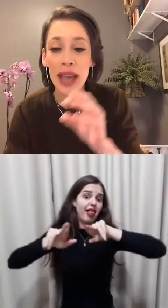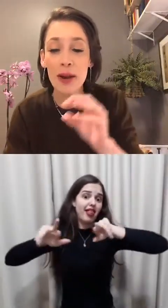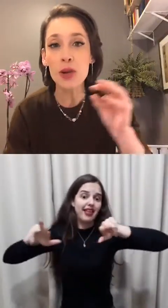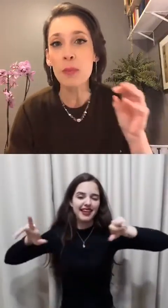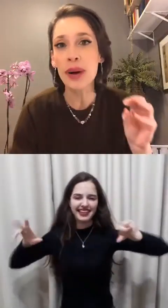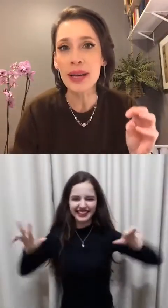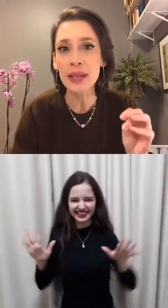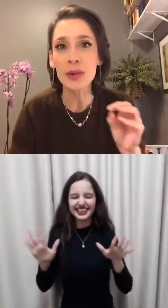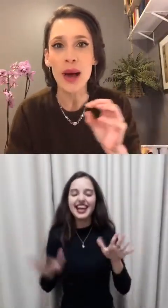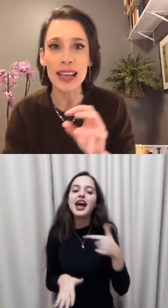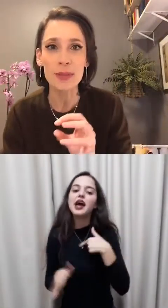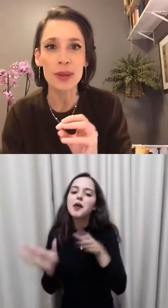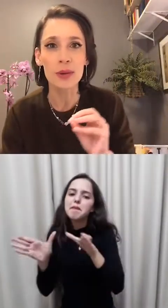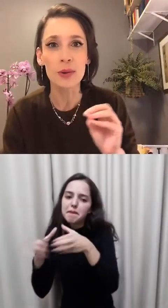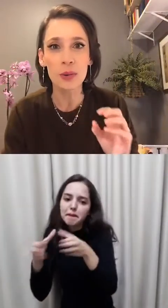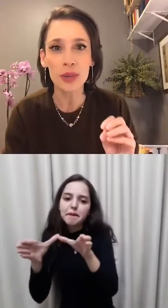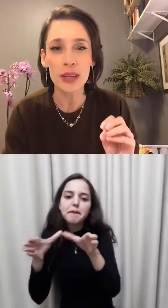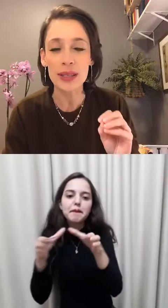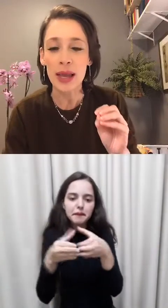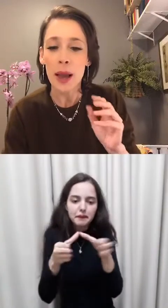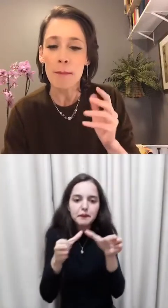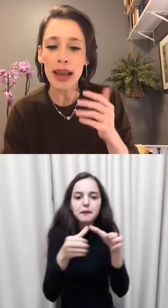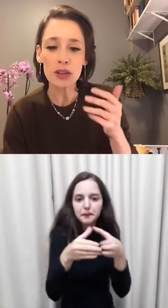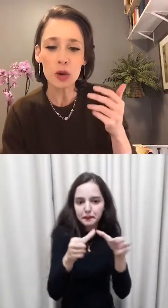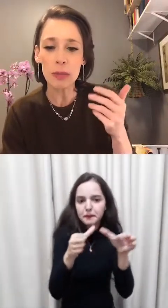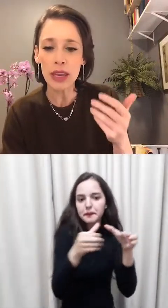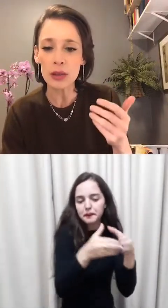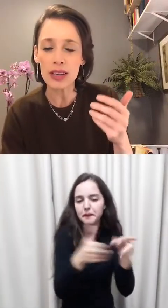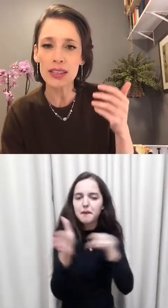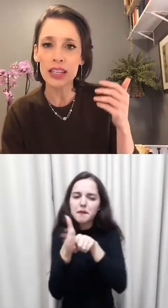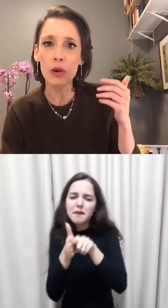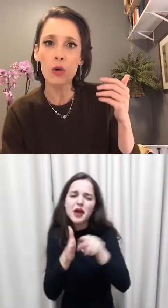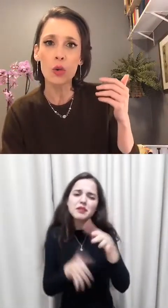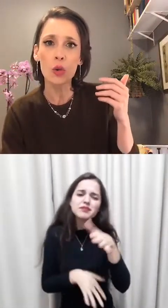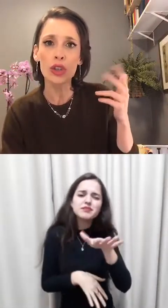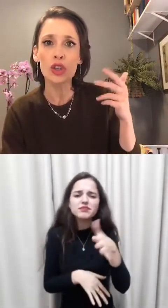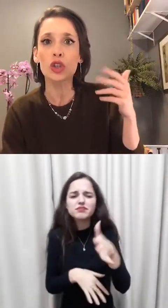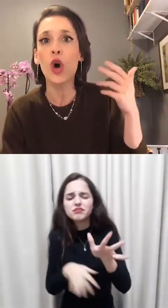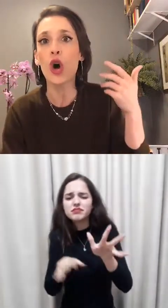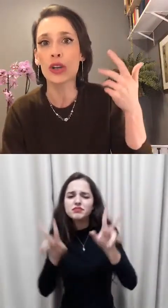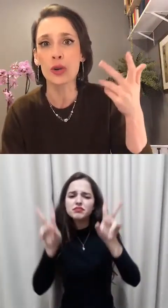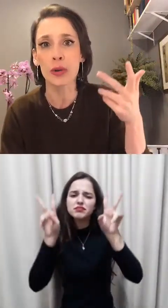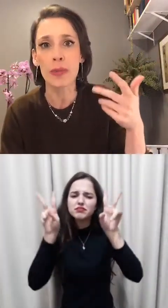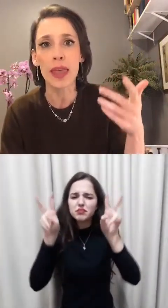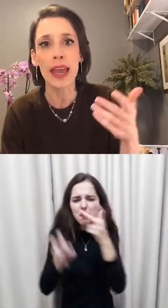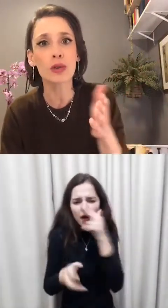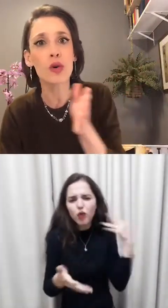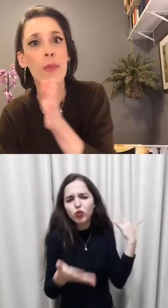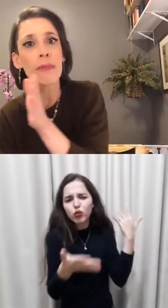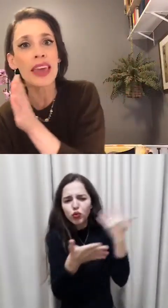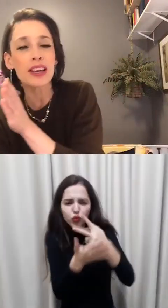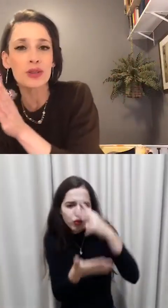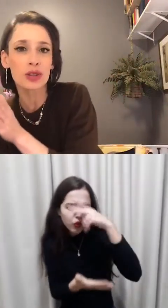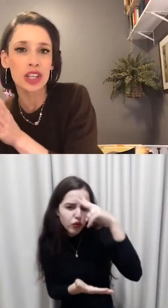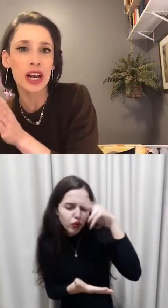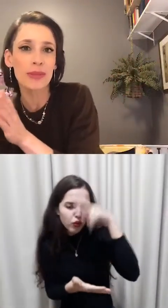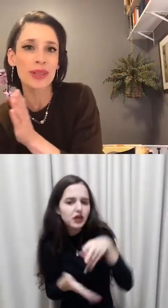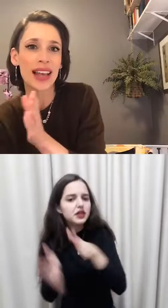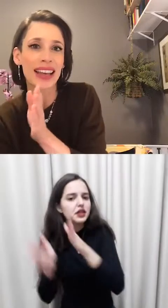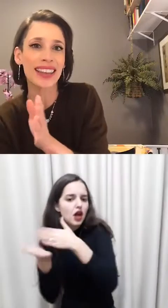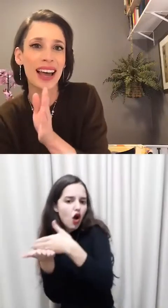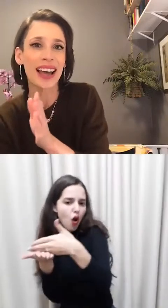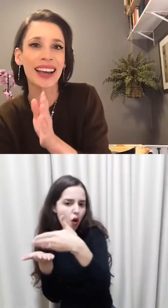fui agrupando as perguntas mais ou menos assim com um histórico, né? Do começo,